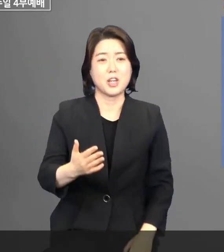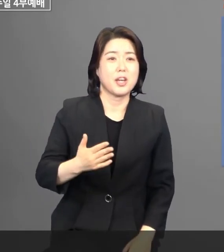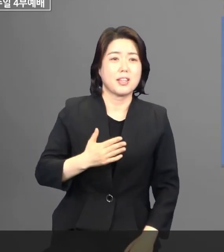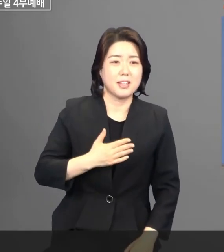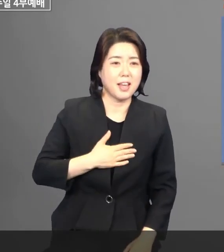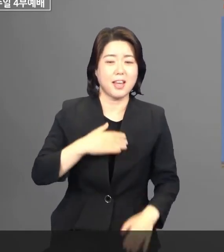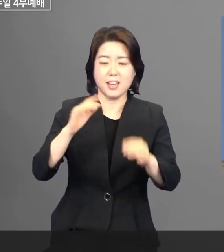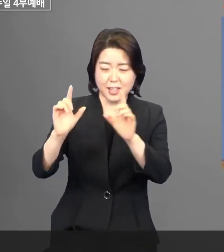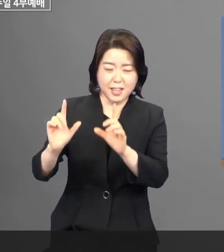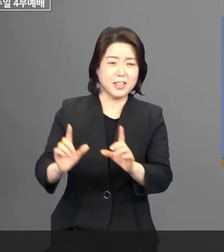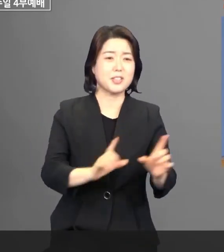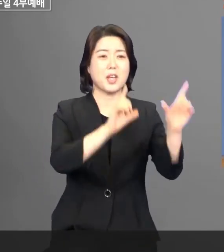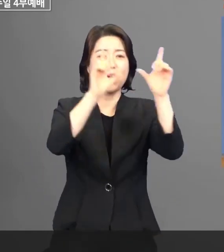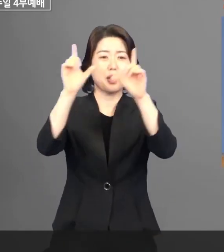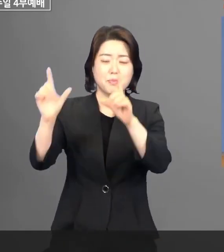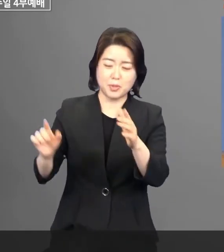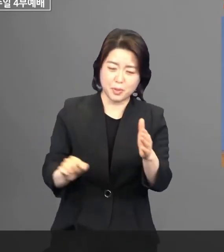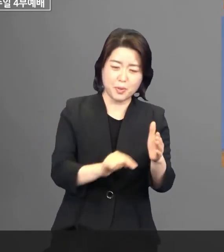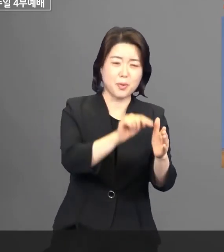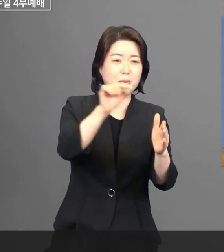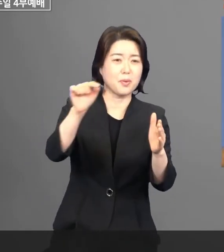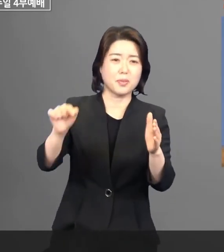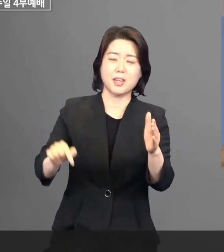뜻이 나의 삶